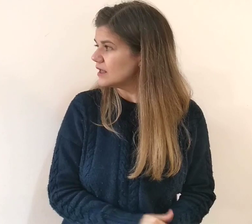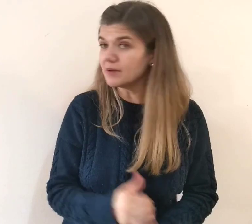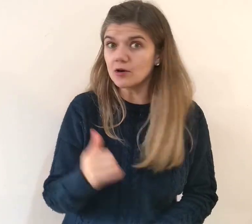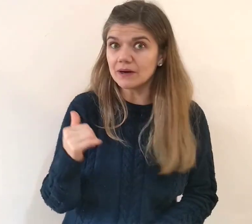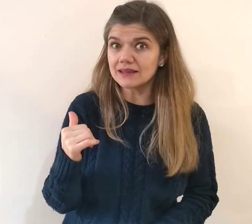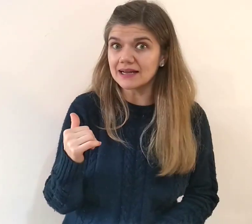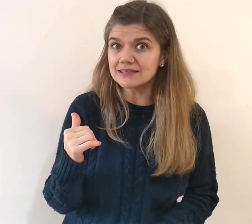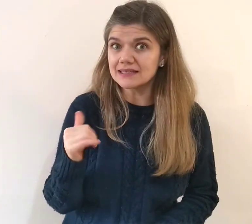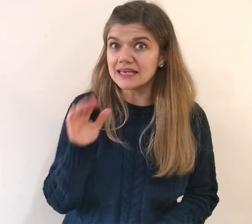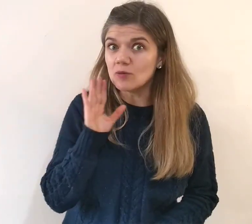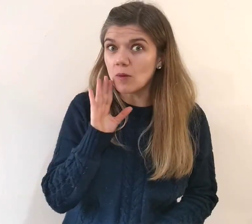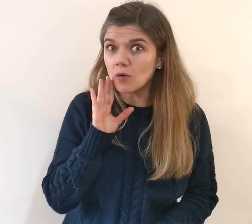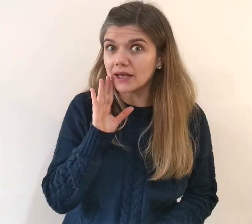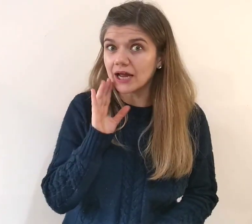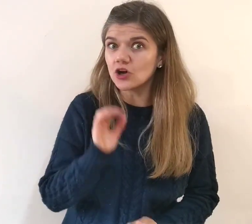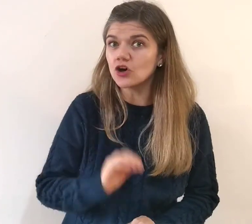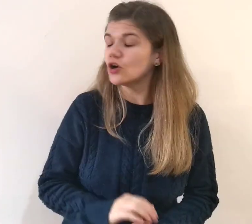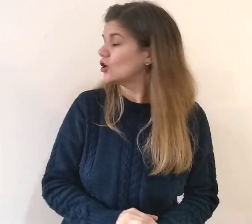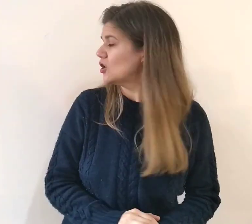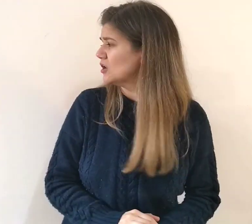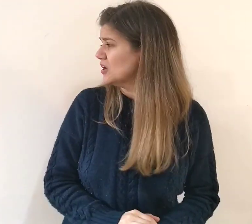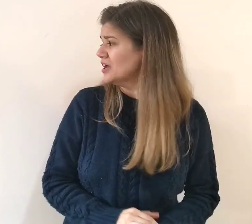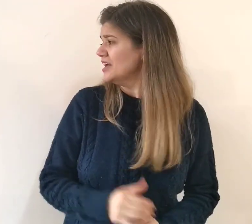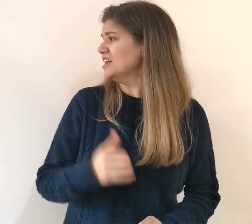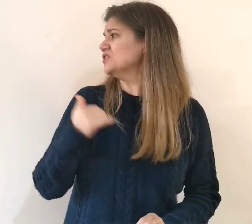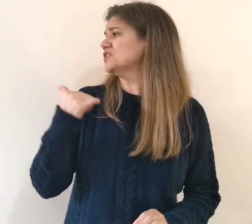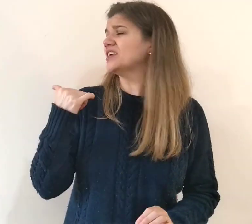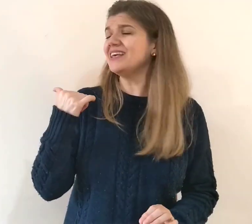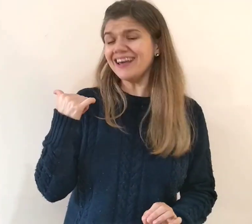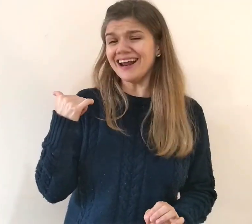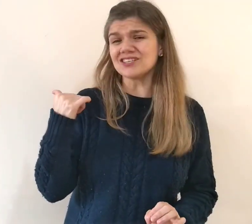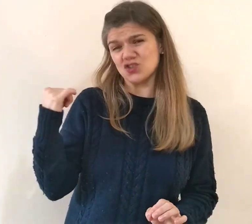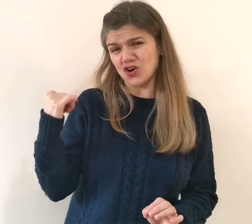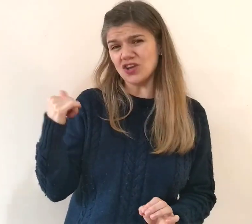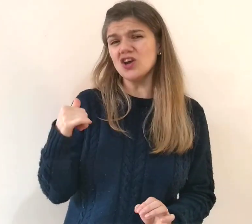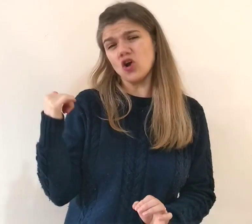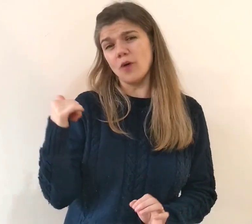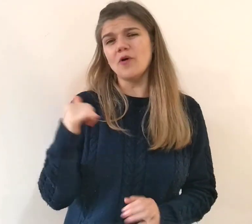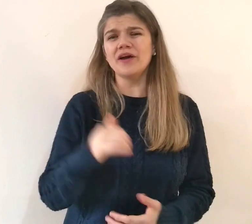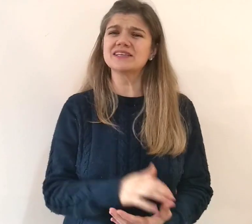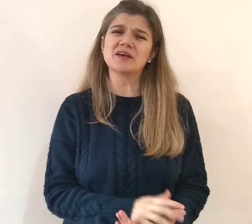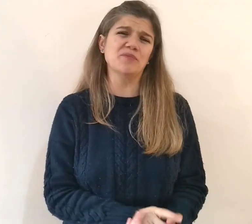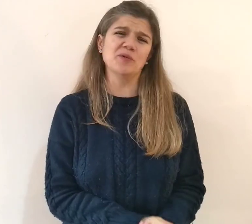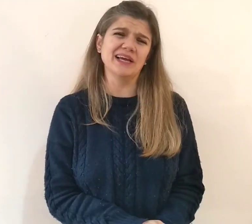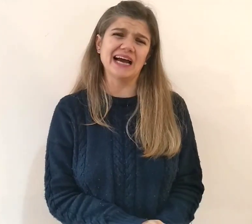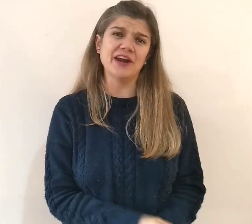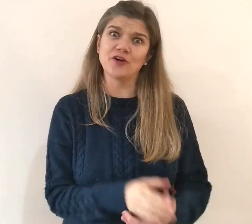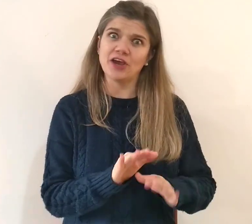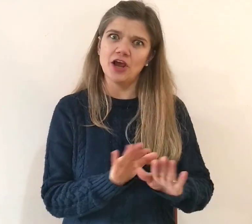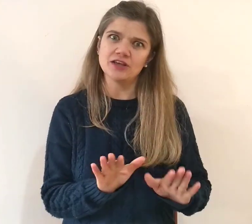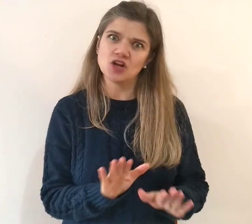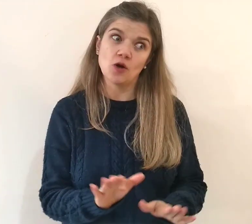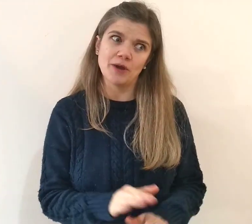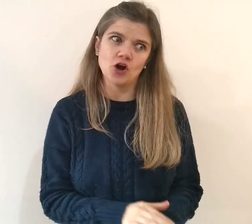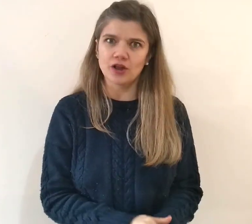Miró para atrás y vio al publicano. Y ni siquiera soy como ese publicano que es lo peor de